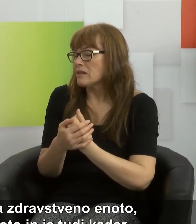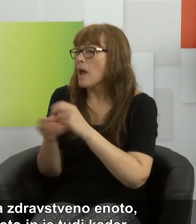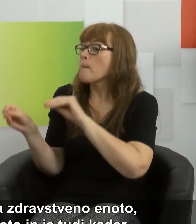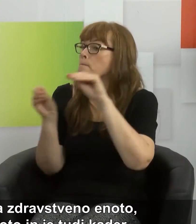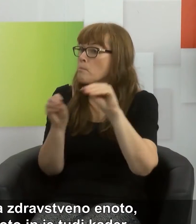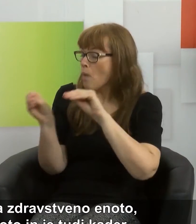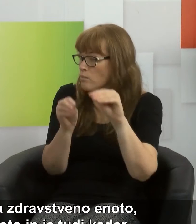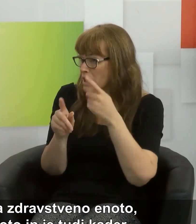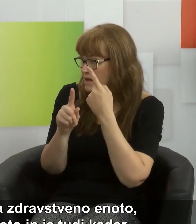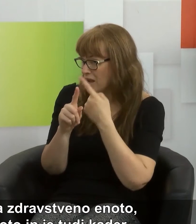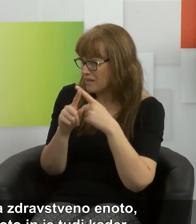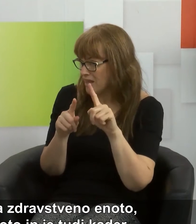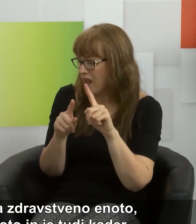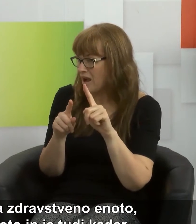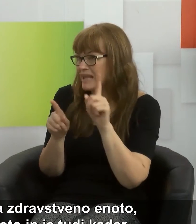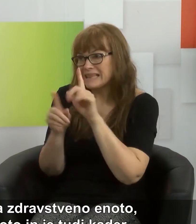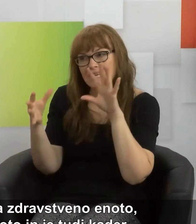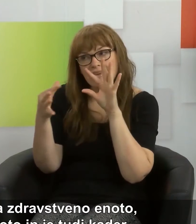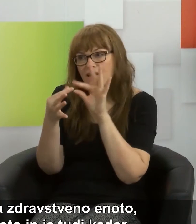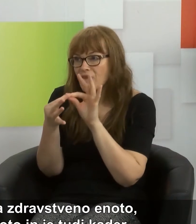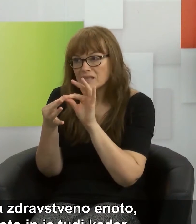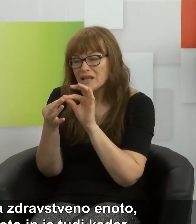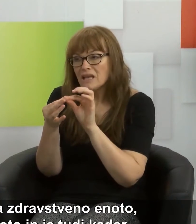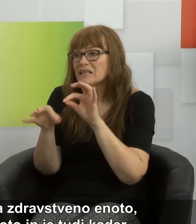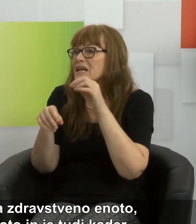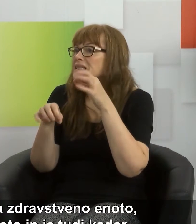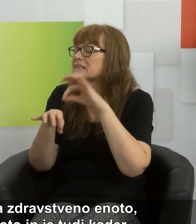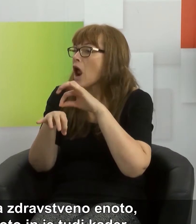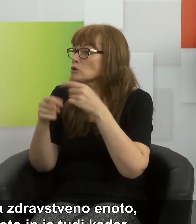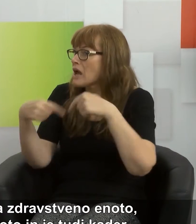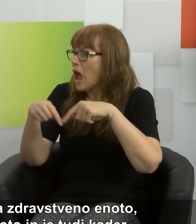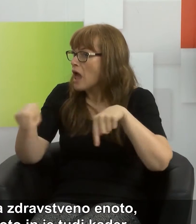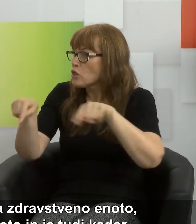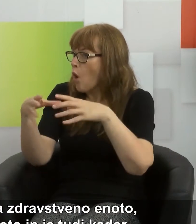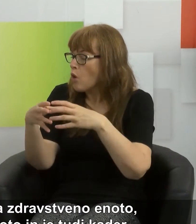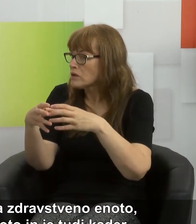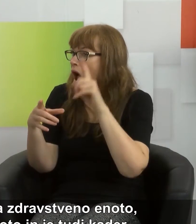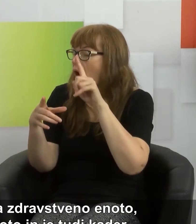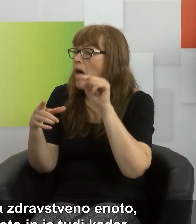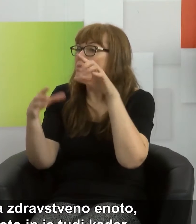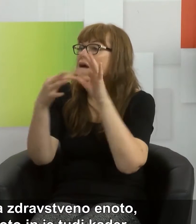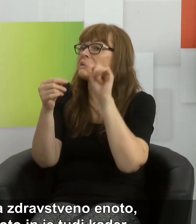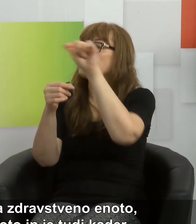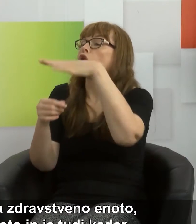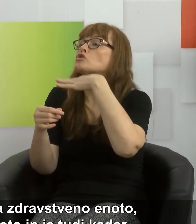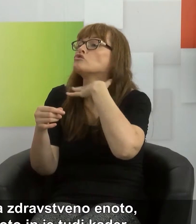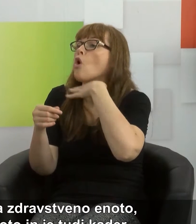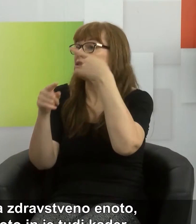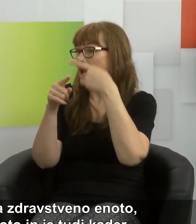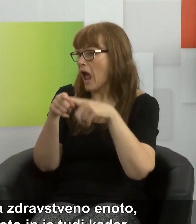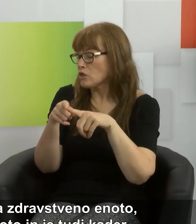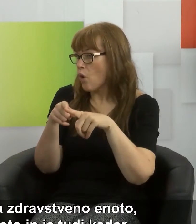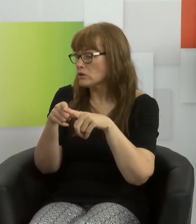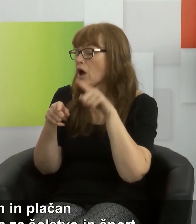Mobilni del ni vezan na zdravstveno enoto, je vezan na šolsko enoto in je